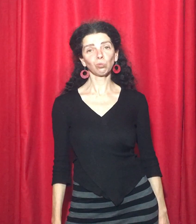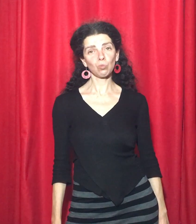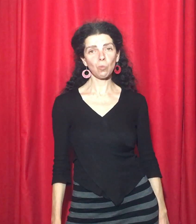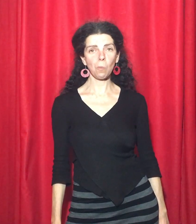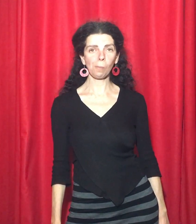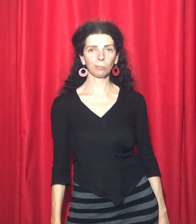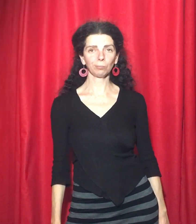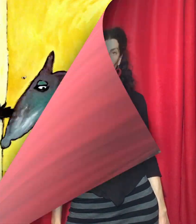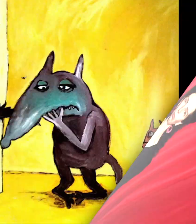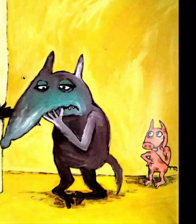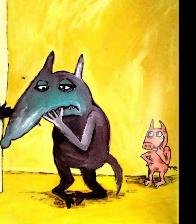délectation.